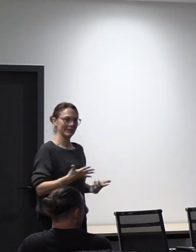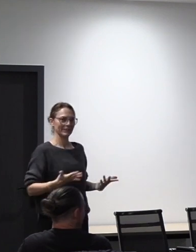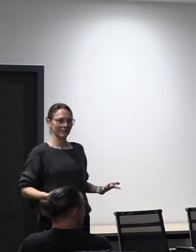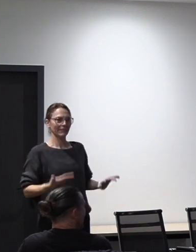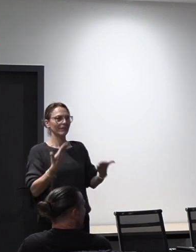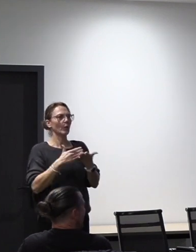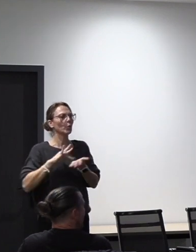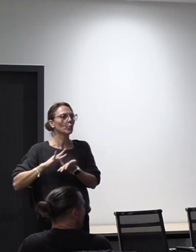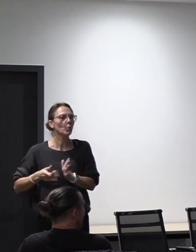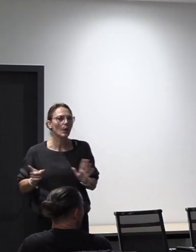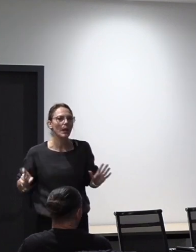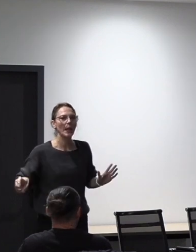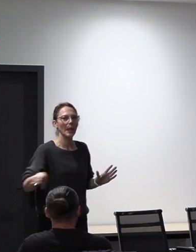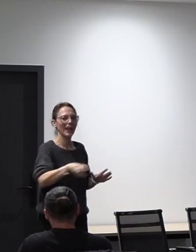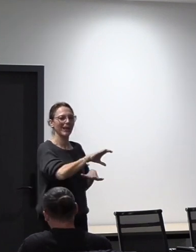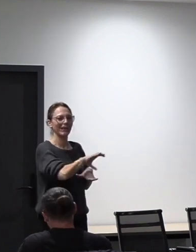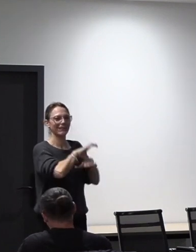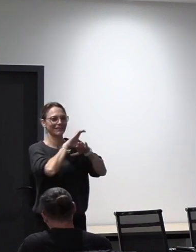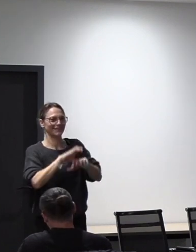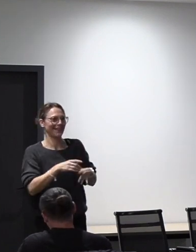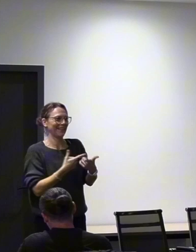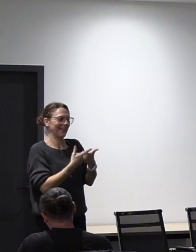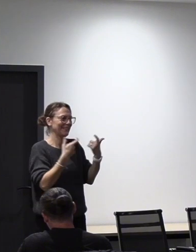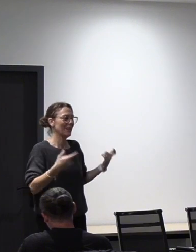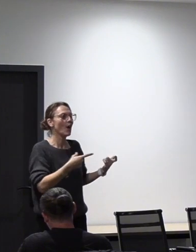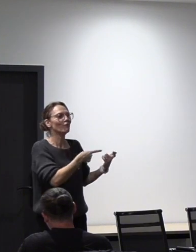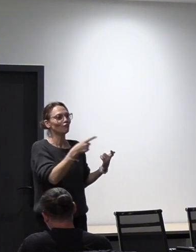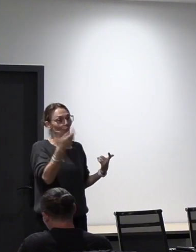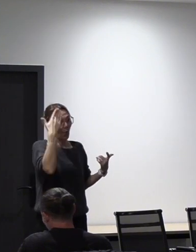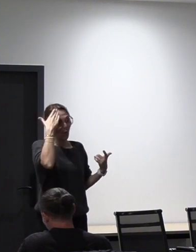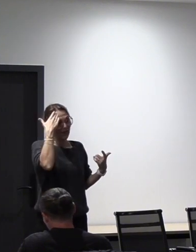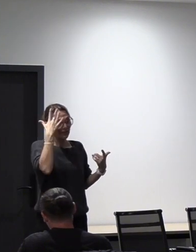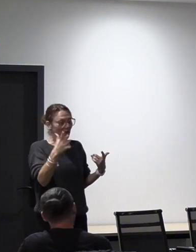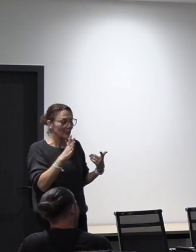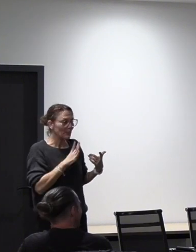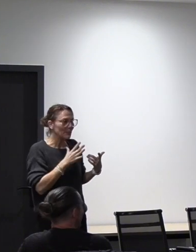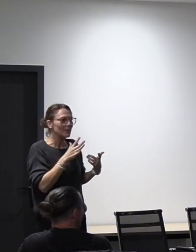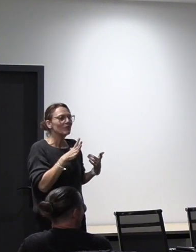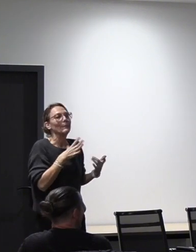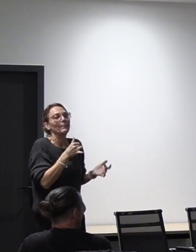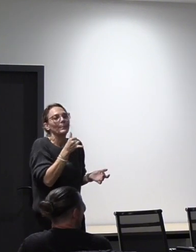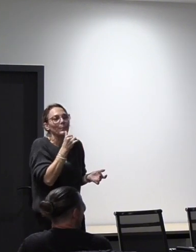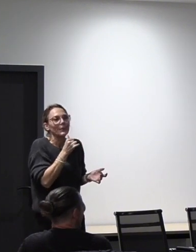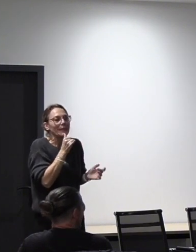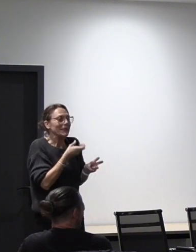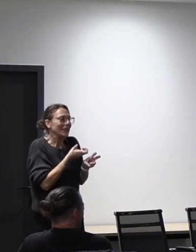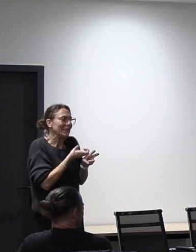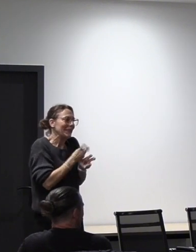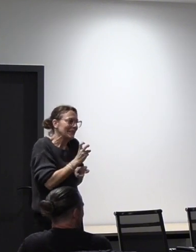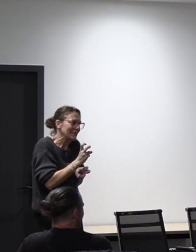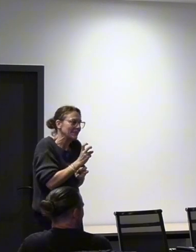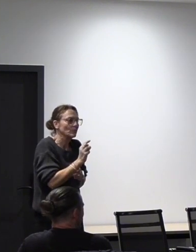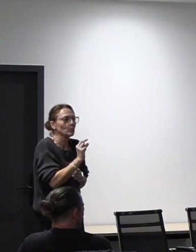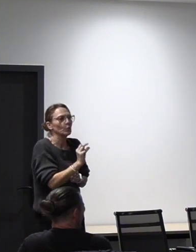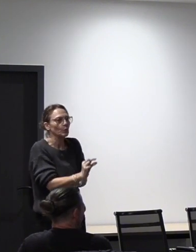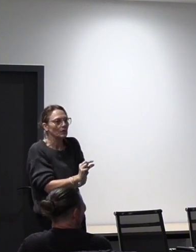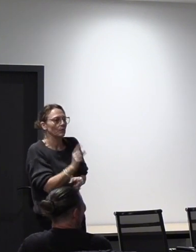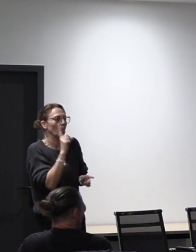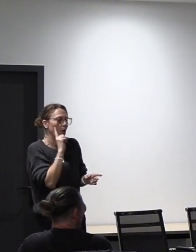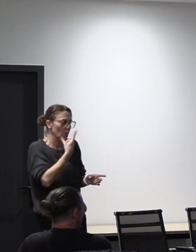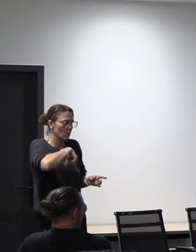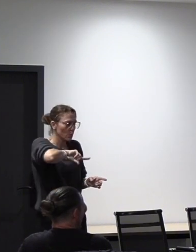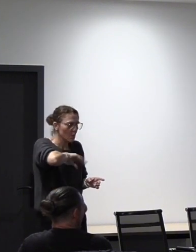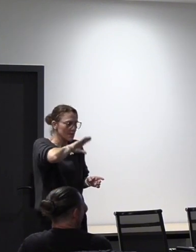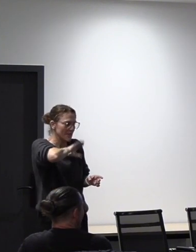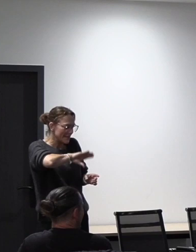les ESAT, etc., où vous les connaissez sûrement, il y a ce petit risque, je dis bien petit, puisqu'on essaie de trouver ce